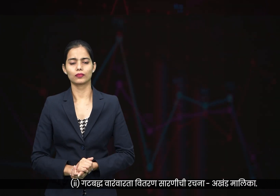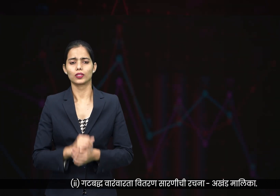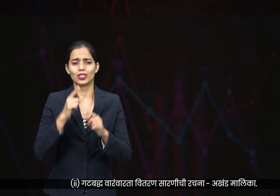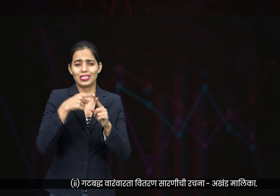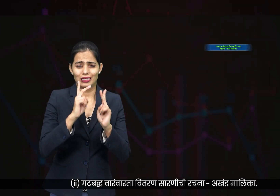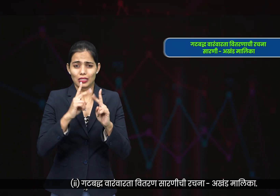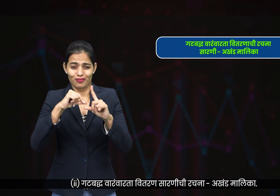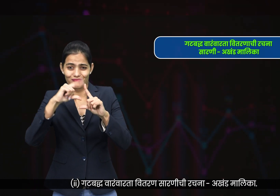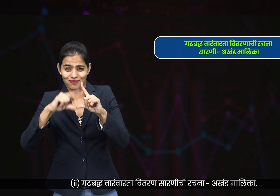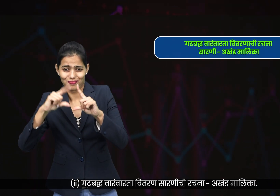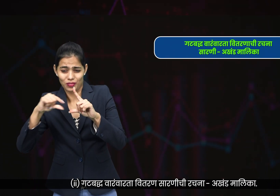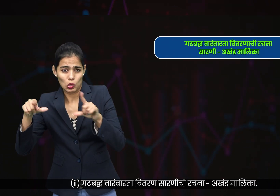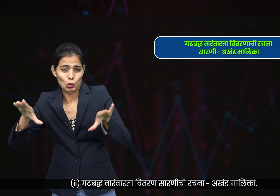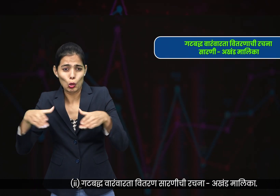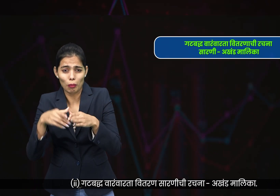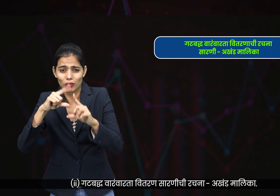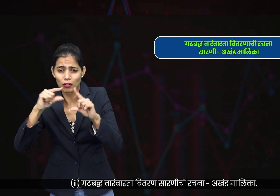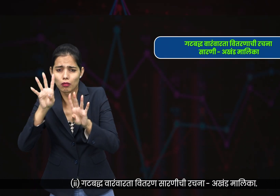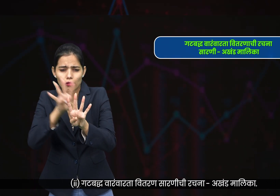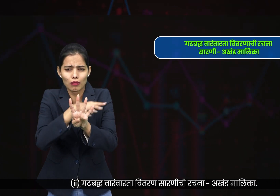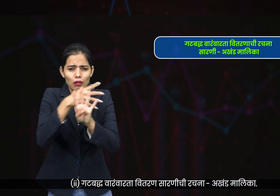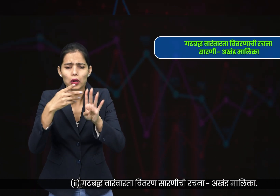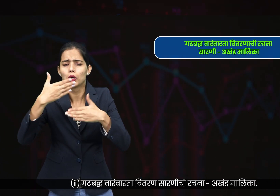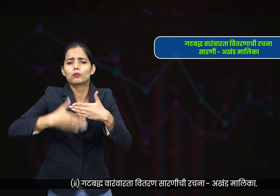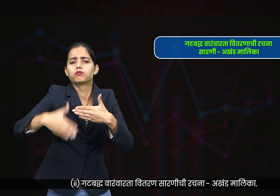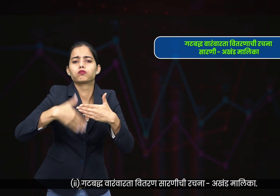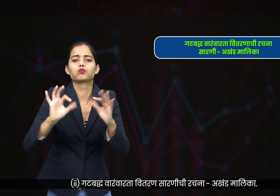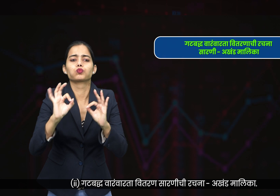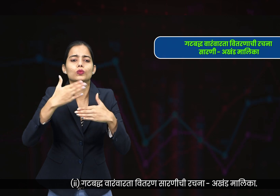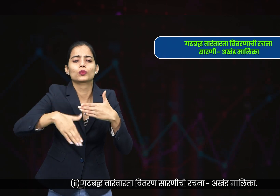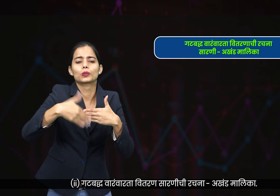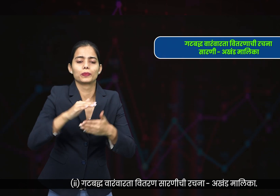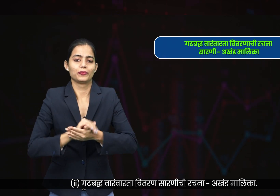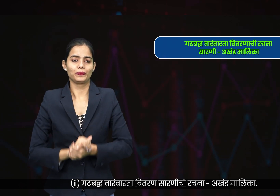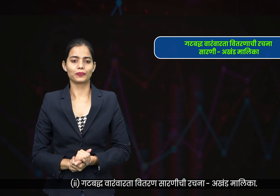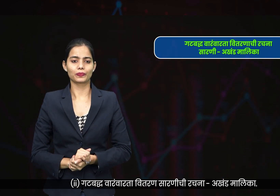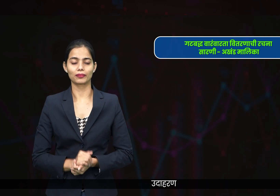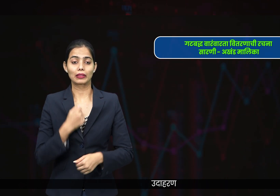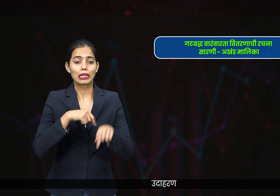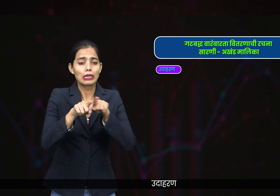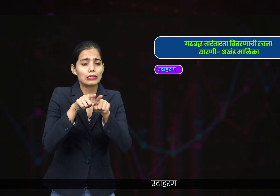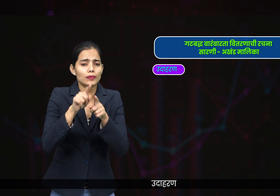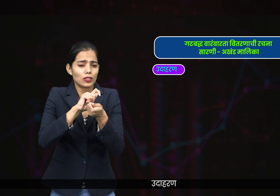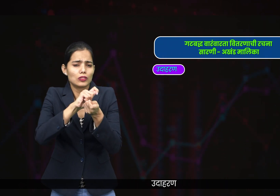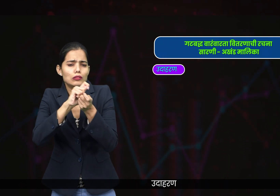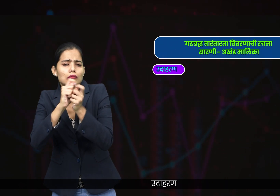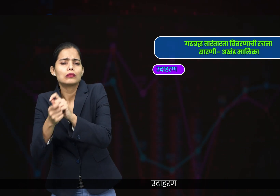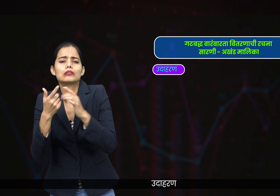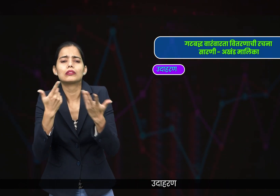2. गटबद्ध वारंवारता वितरण सारणीची रचना. अखंड मालिका. उदाहरण.